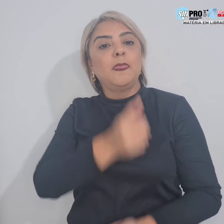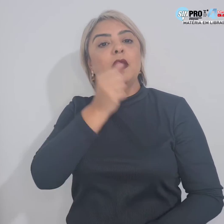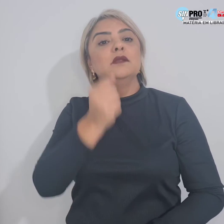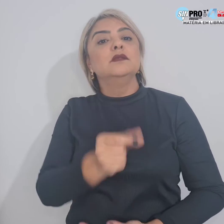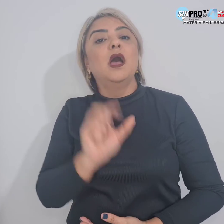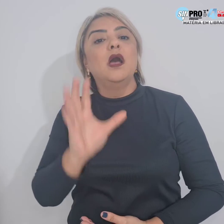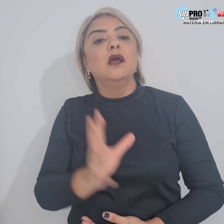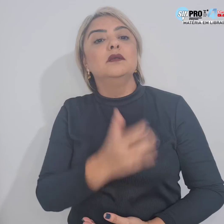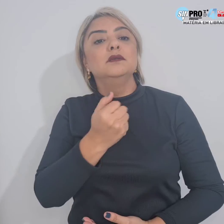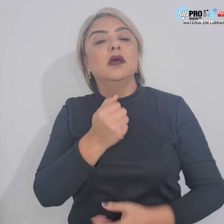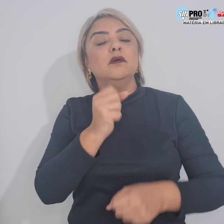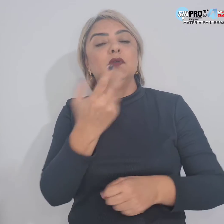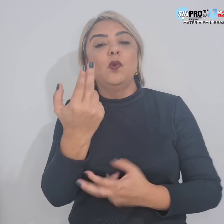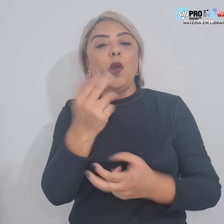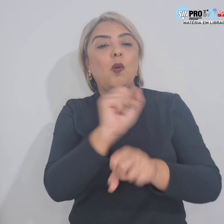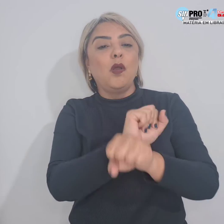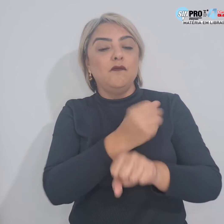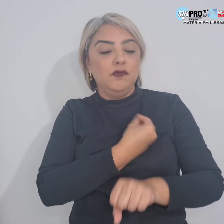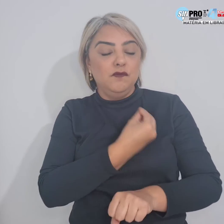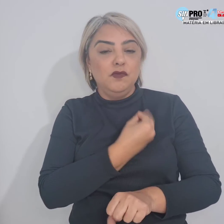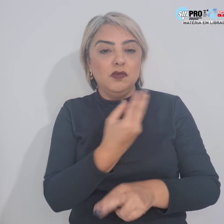da situação análoga à escravidão.